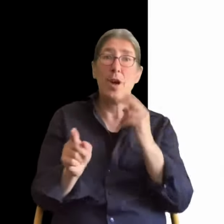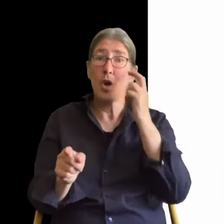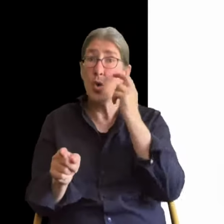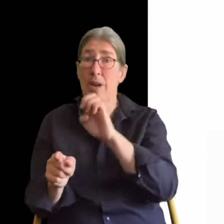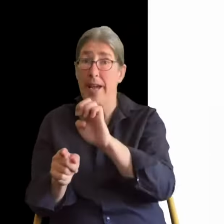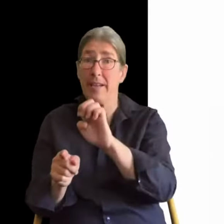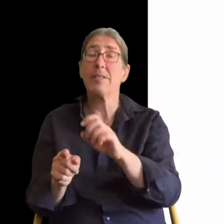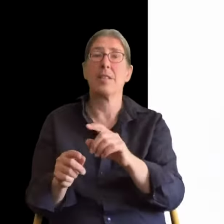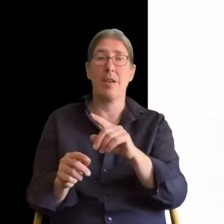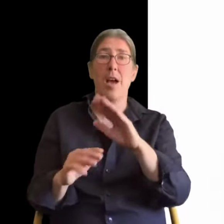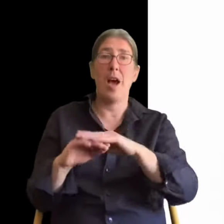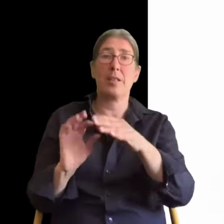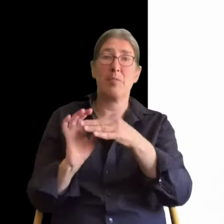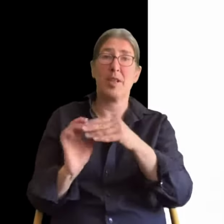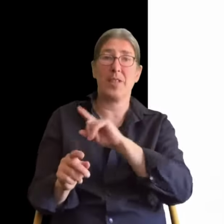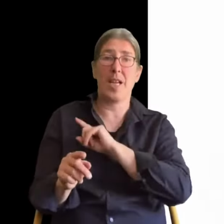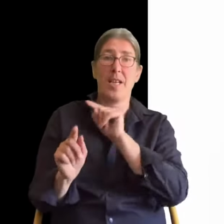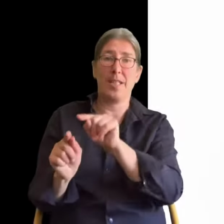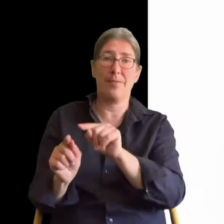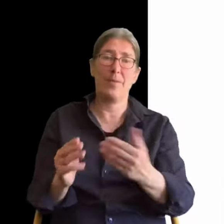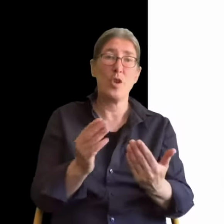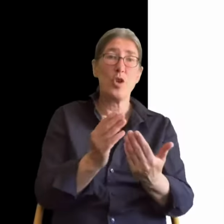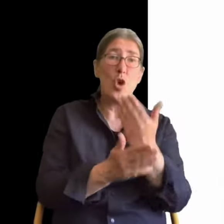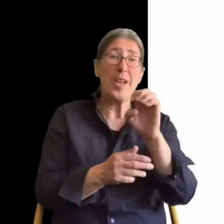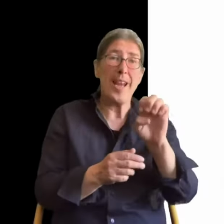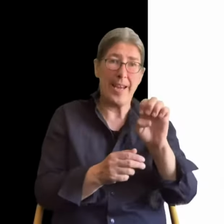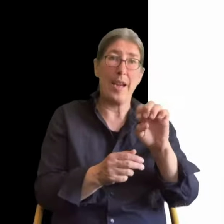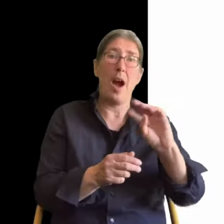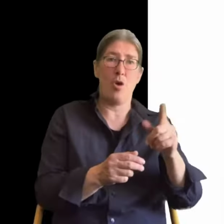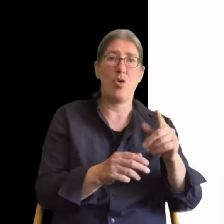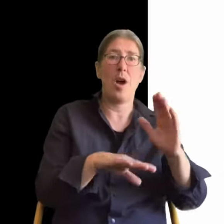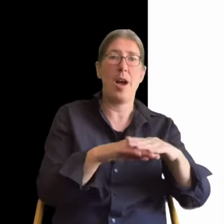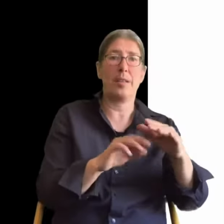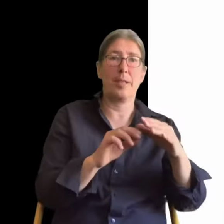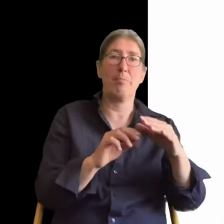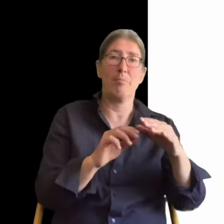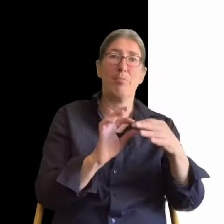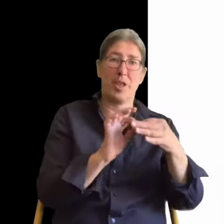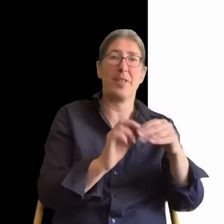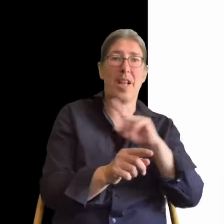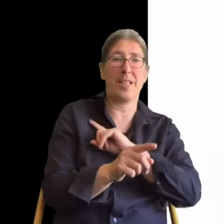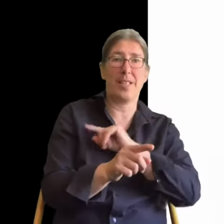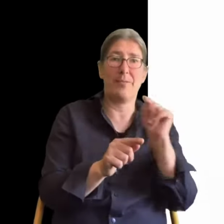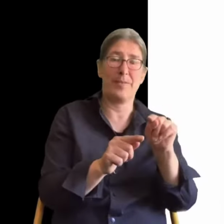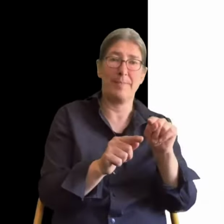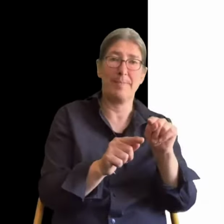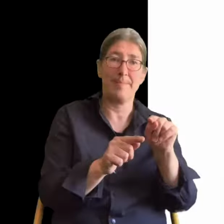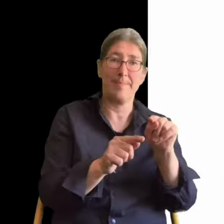Kluge ist das attributive Adjektiv und neue ist auch das attributive Adjektiv. Die Veränderung der